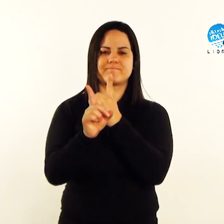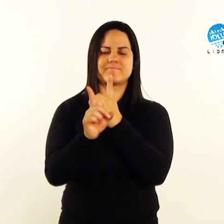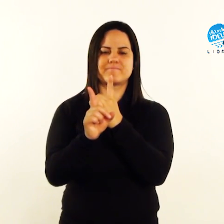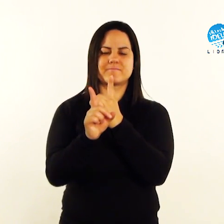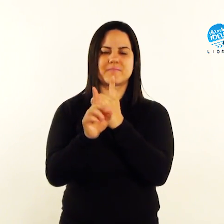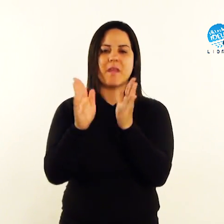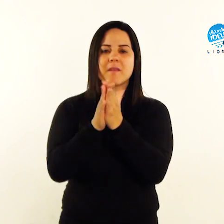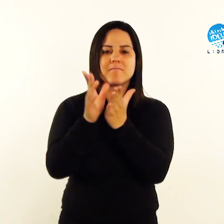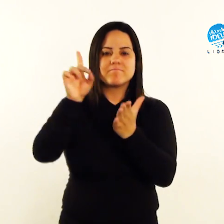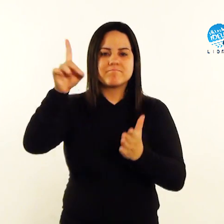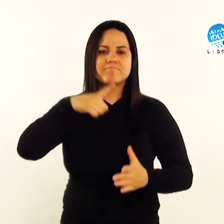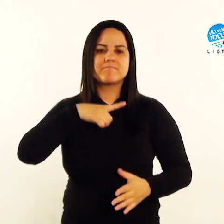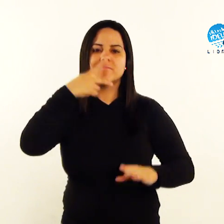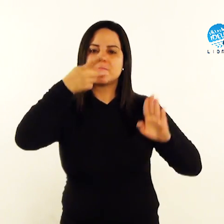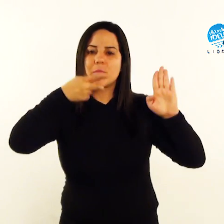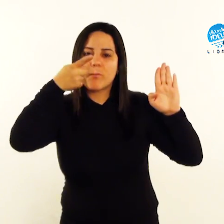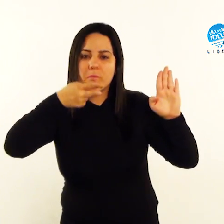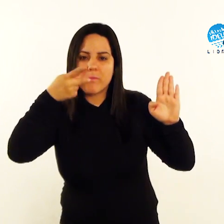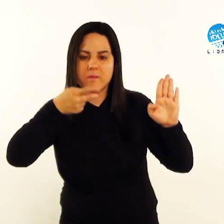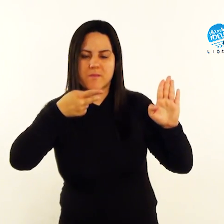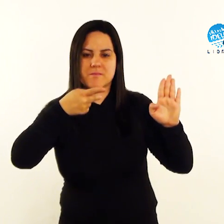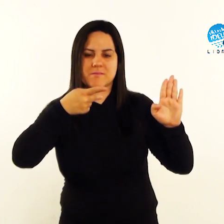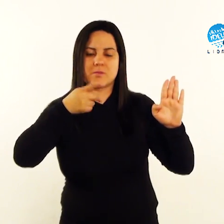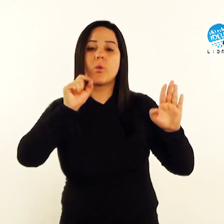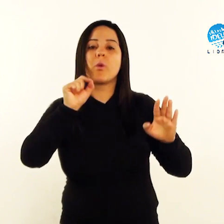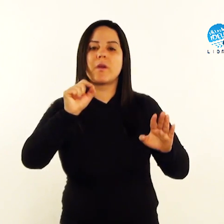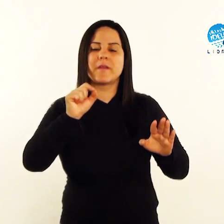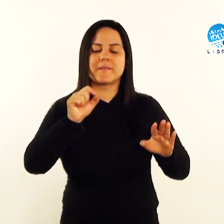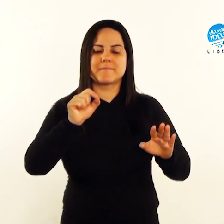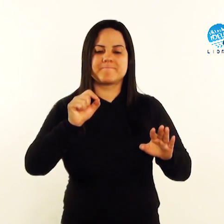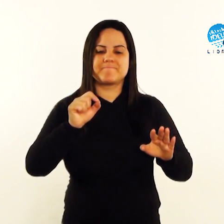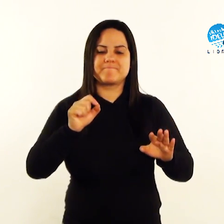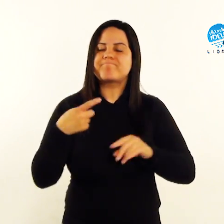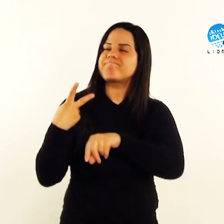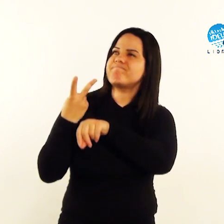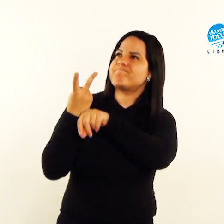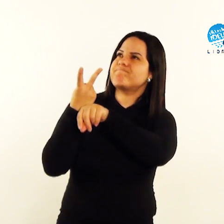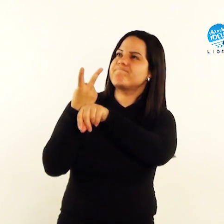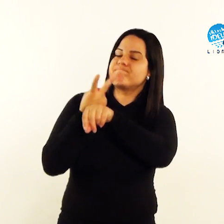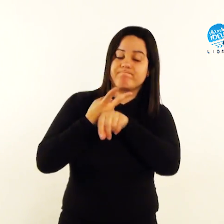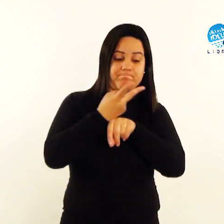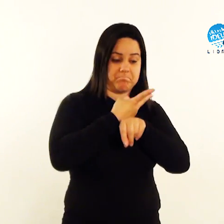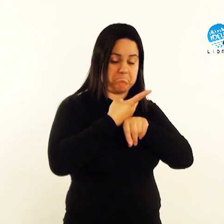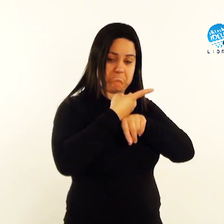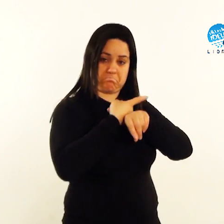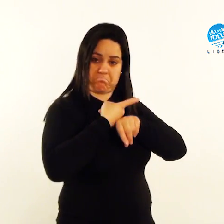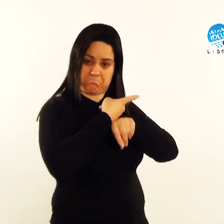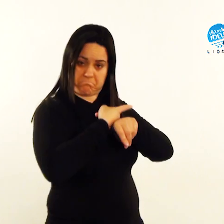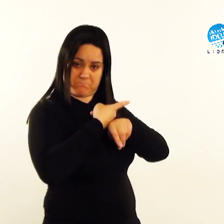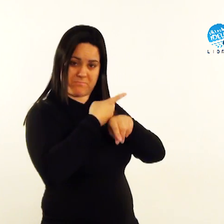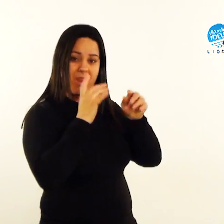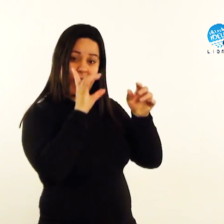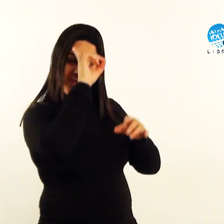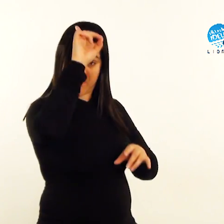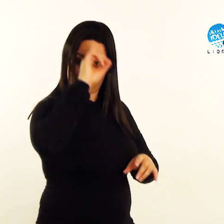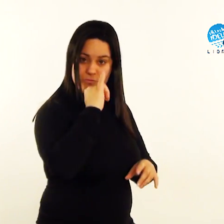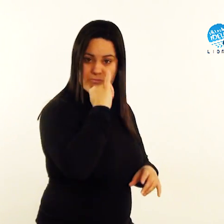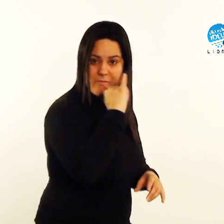A Bíblia tem uma promessa, ela diz assim: buscar-me-eis e me achareis quando me